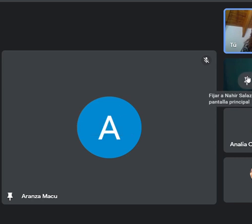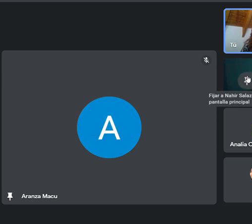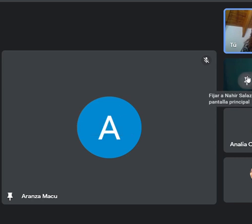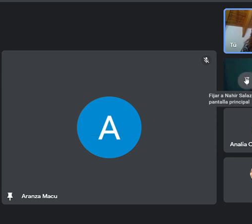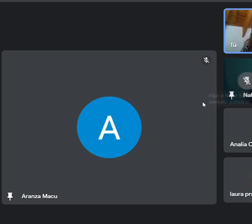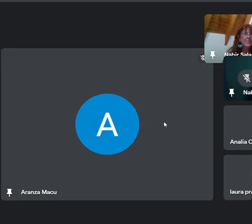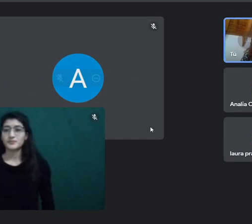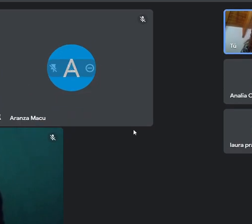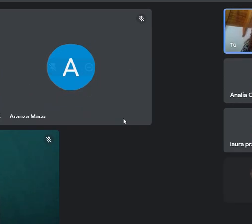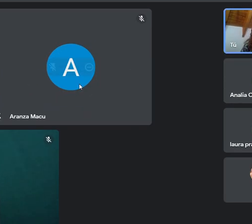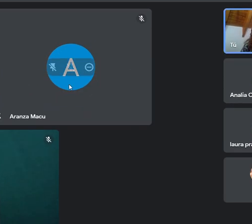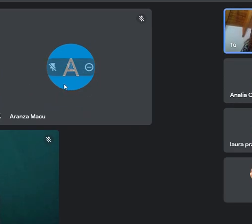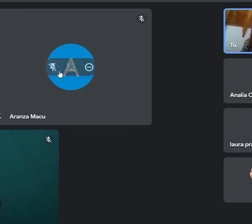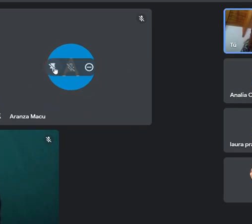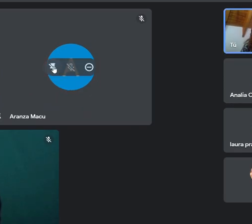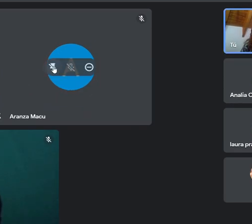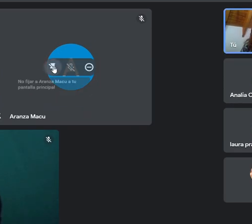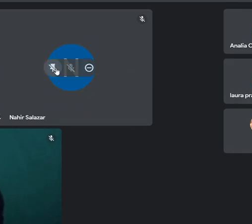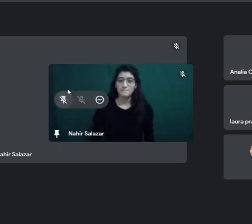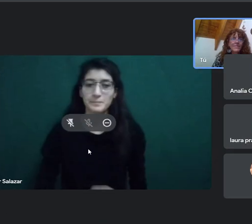Nair. Bien.